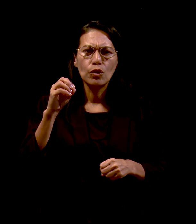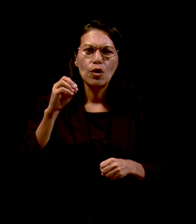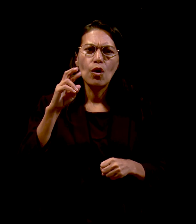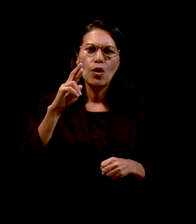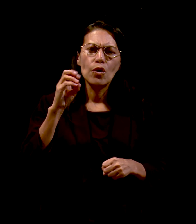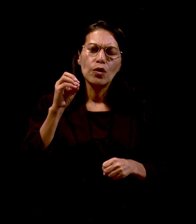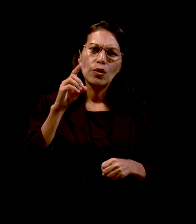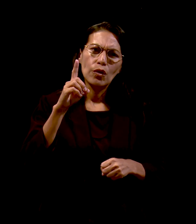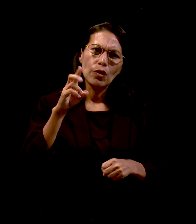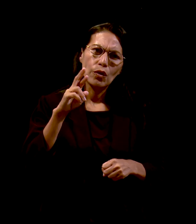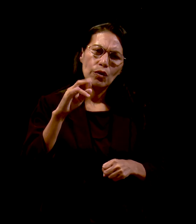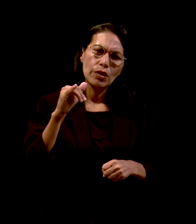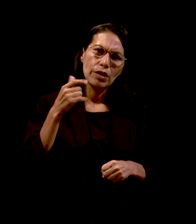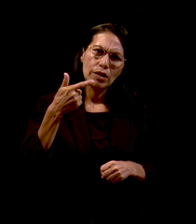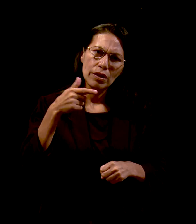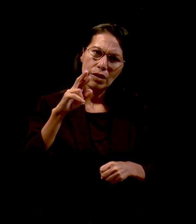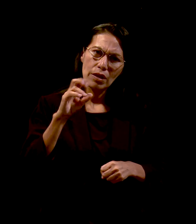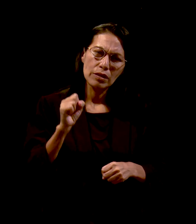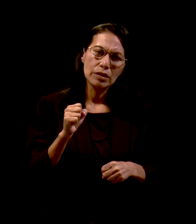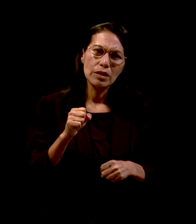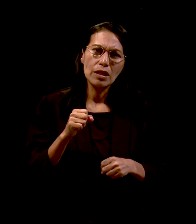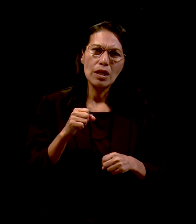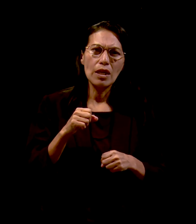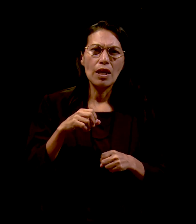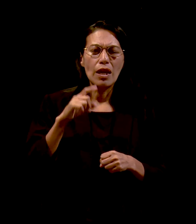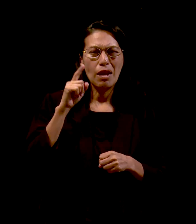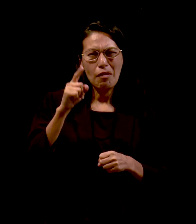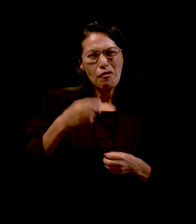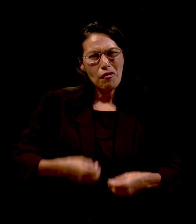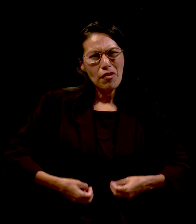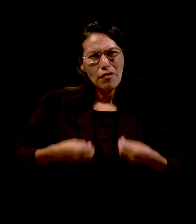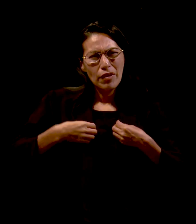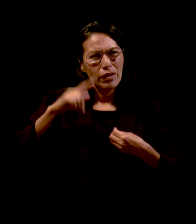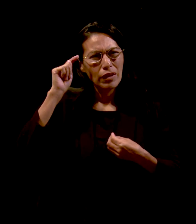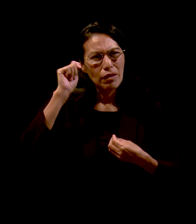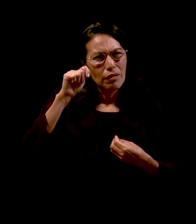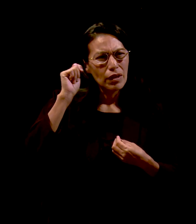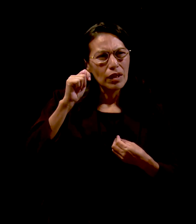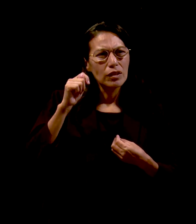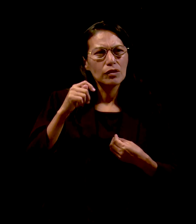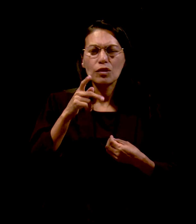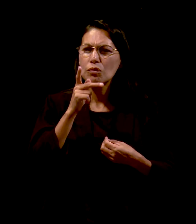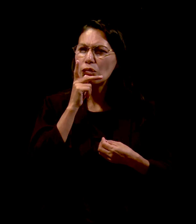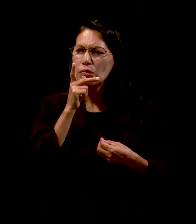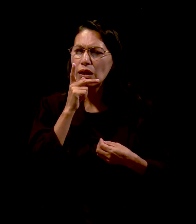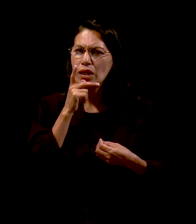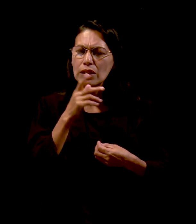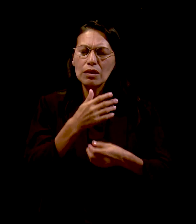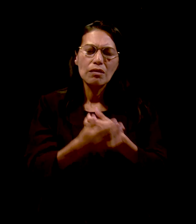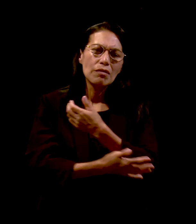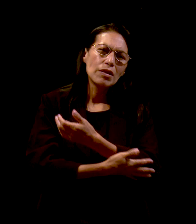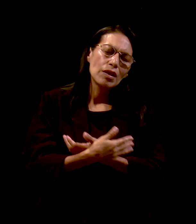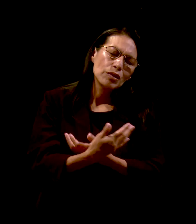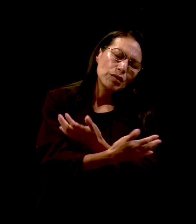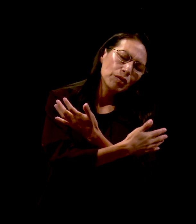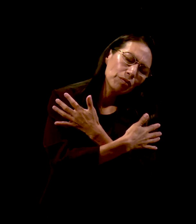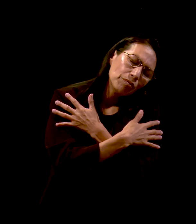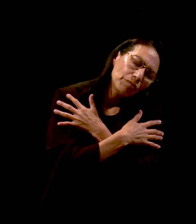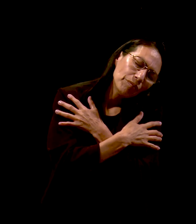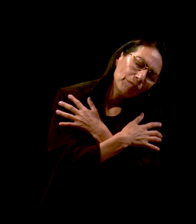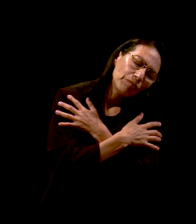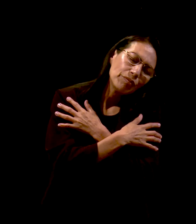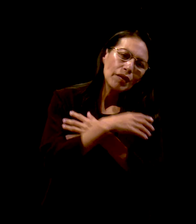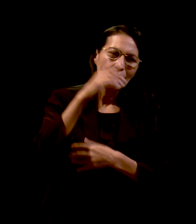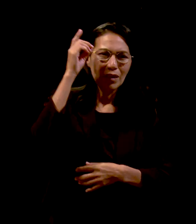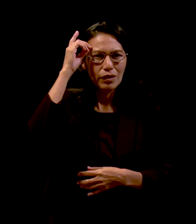orando por él él está en tabasco y por sus padres que puedan sentir los brazos de nuestro dios rosamaría